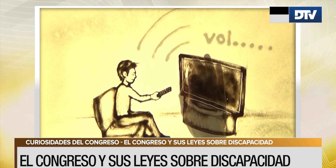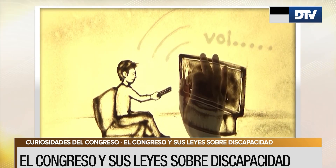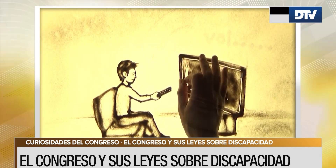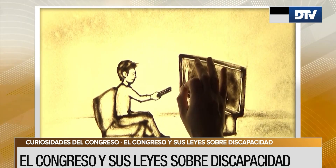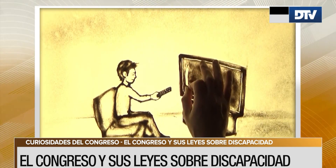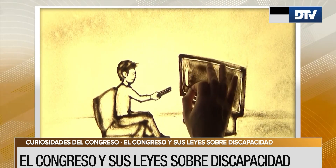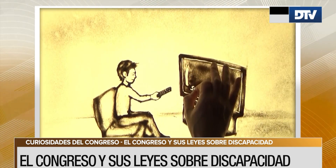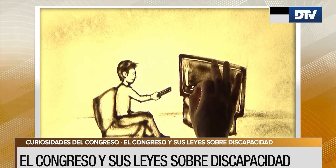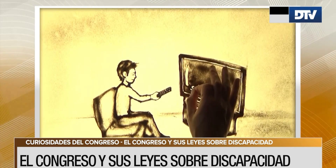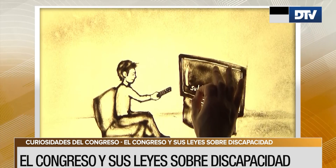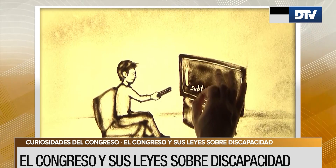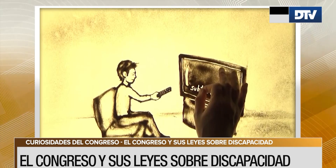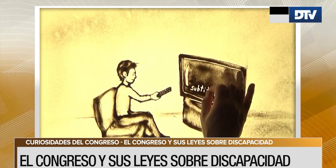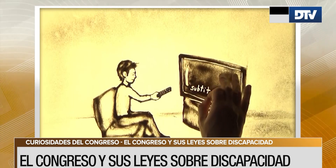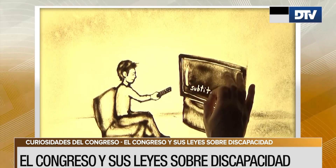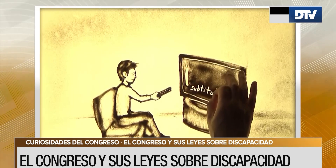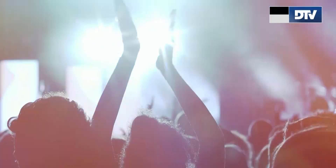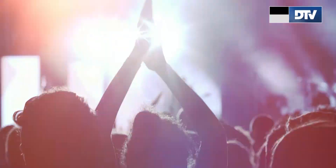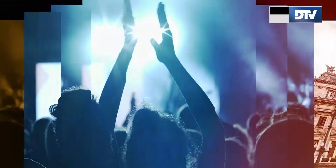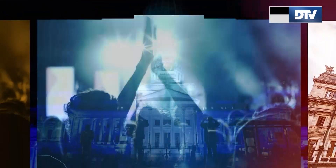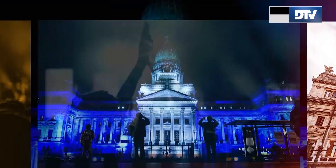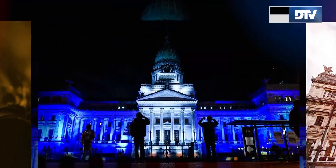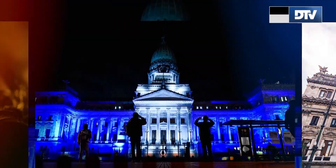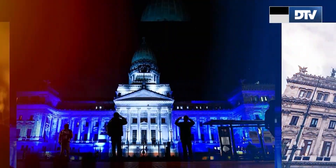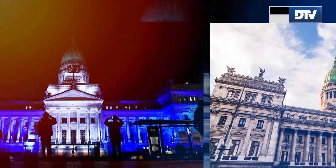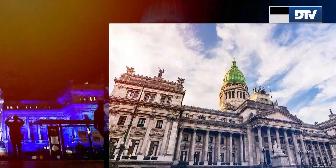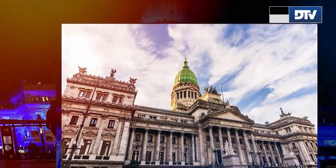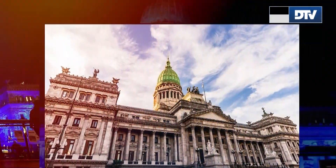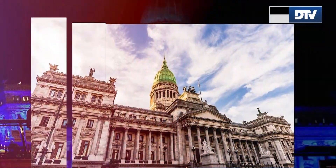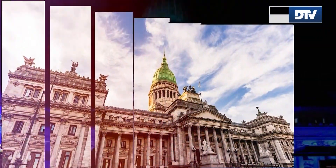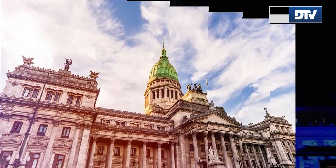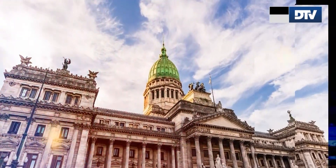interesante curiosidad para compartir con ustedes.